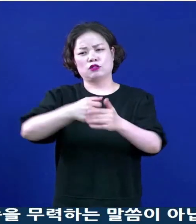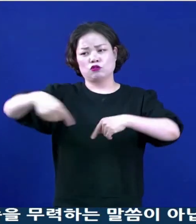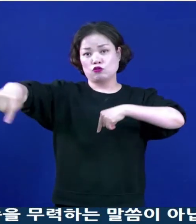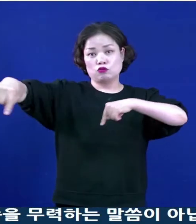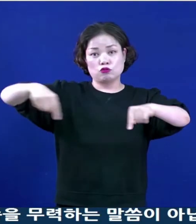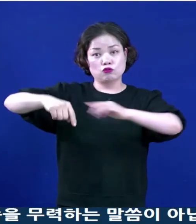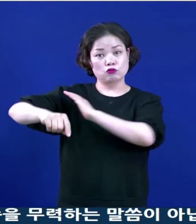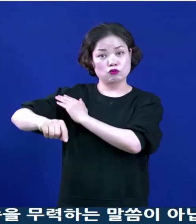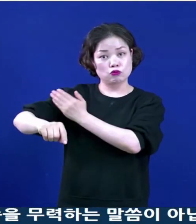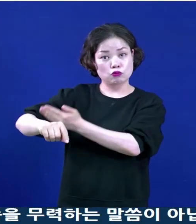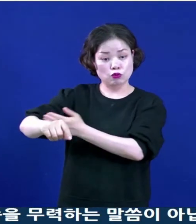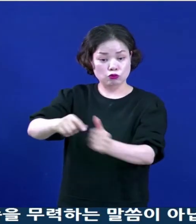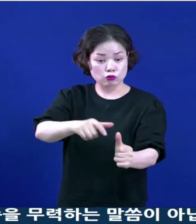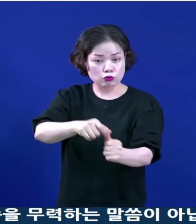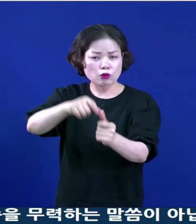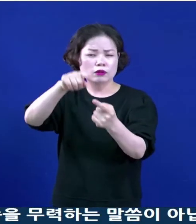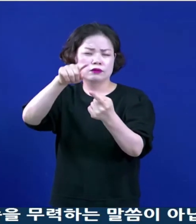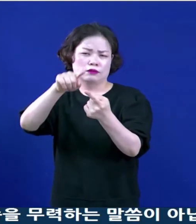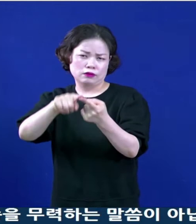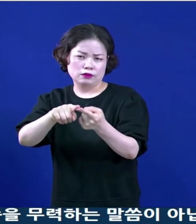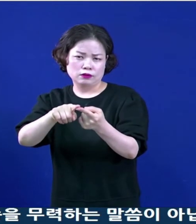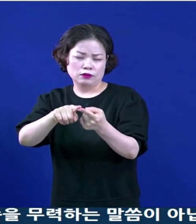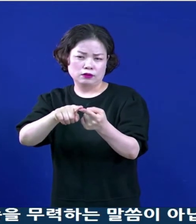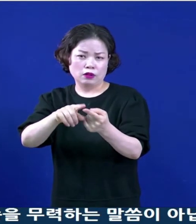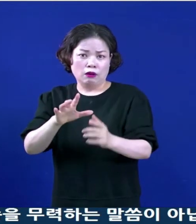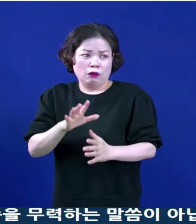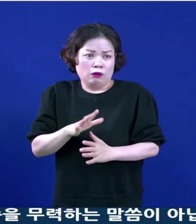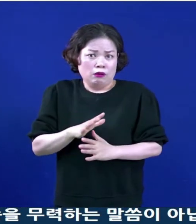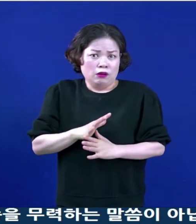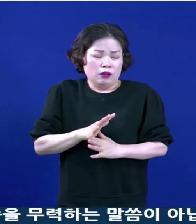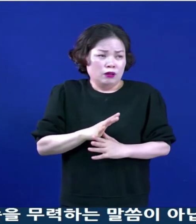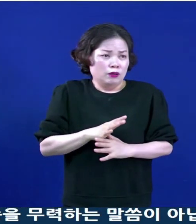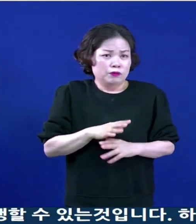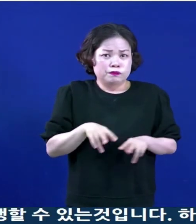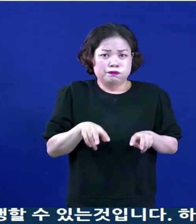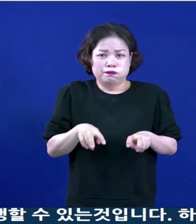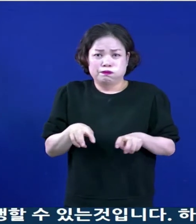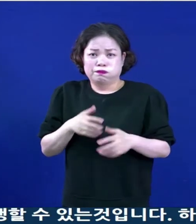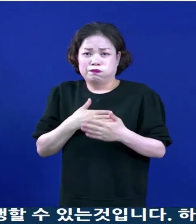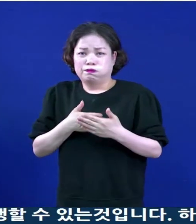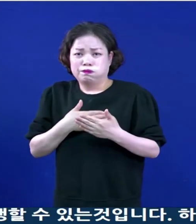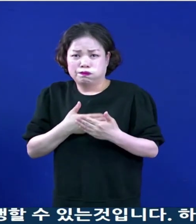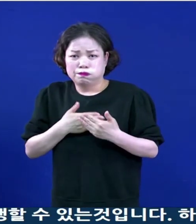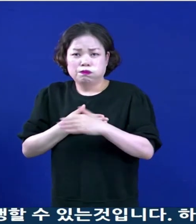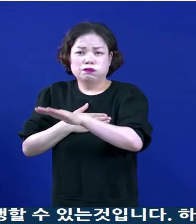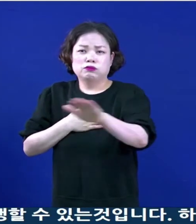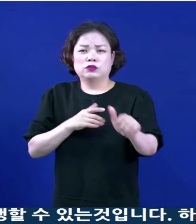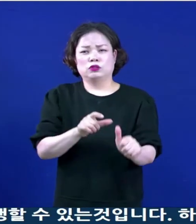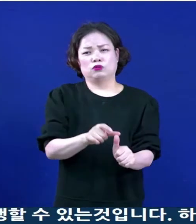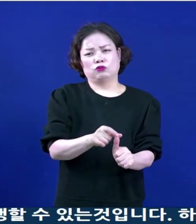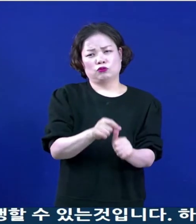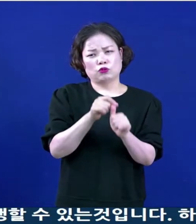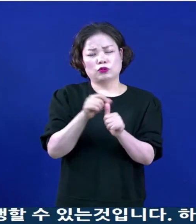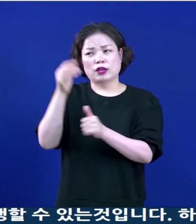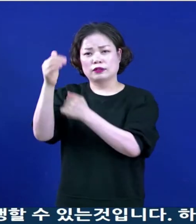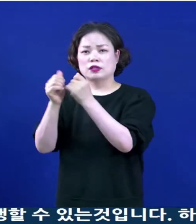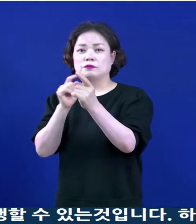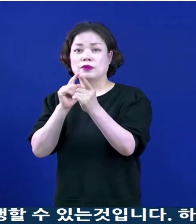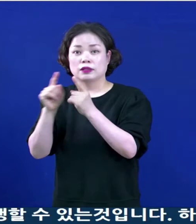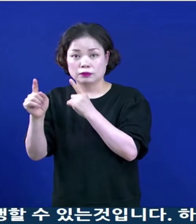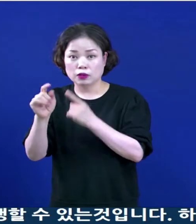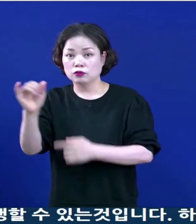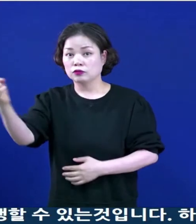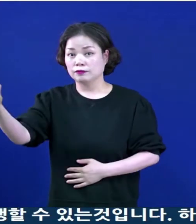주권적인 구원에 대해서 다루지만 두렵고 떨림으로 이루어가야 할 우리의 구원도 하나님